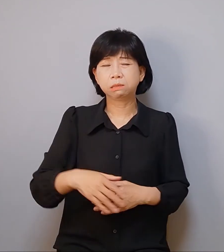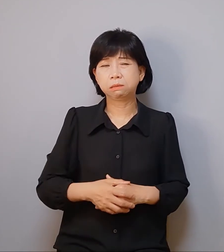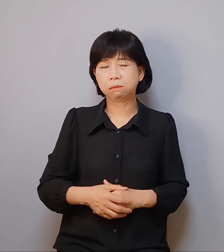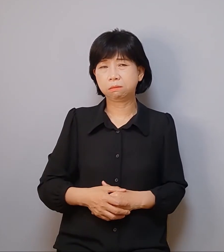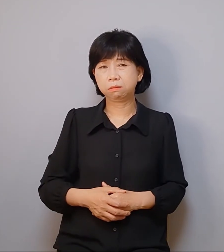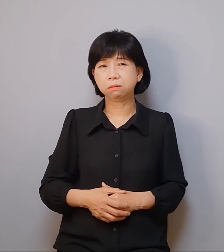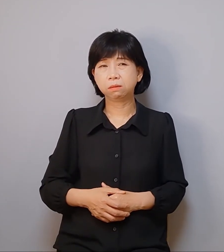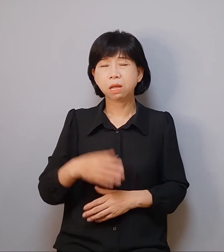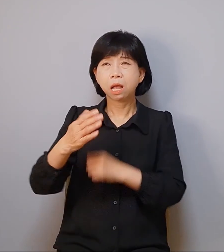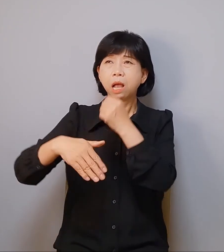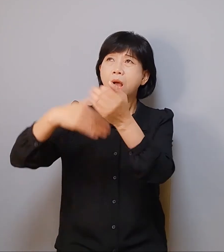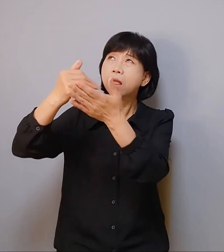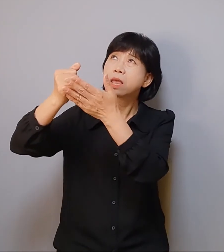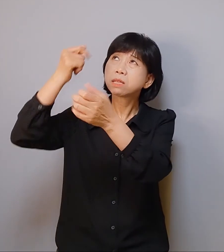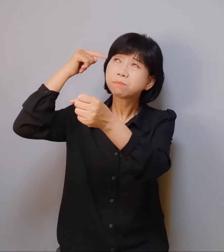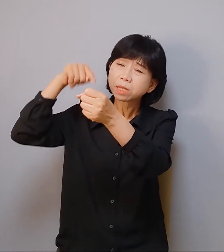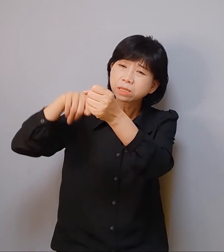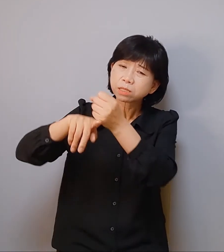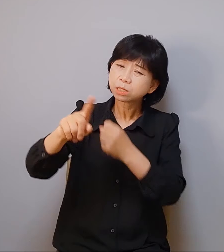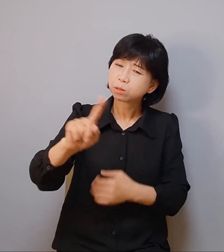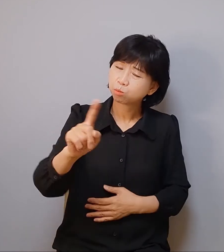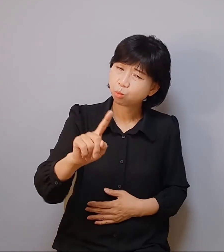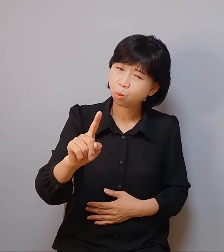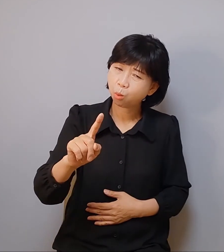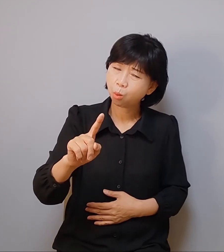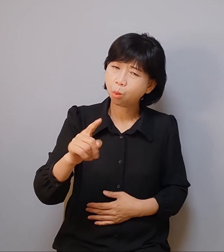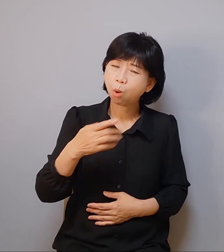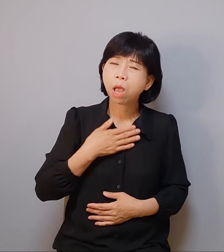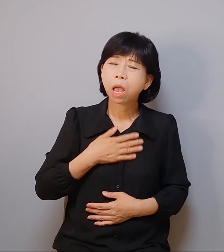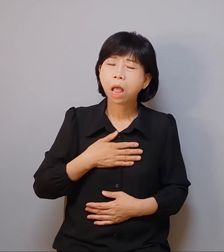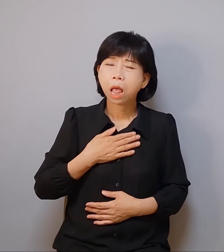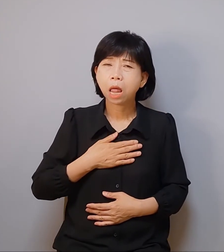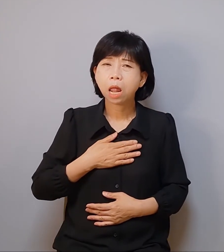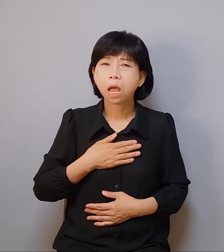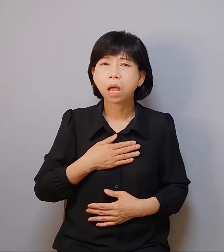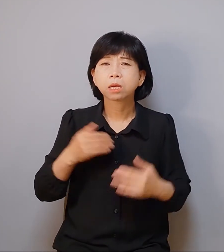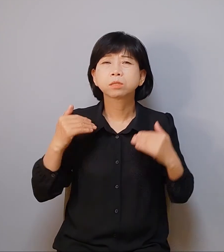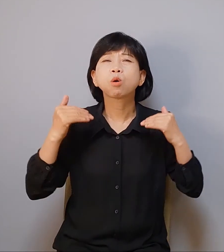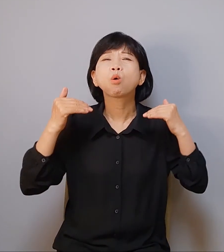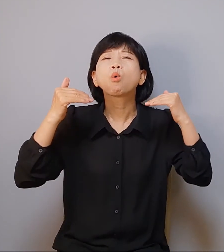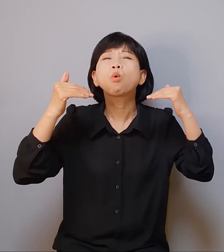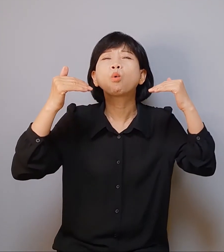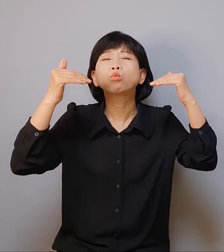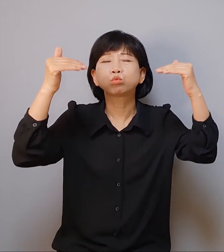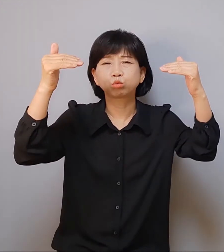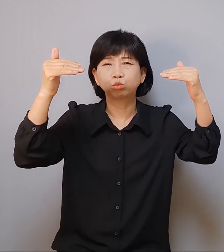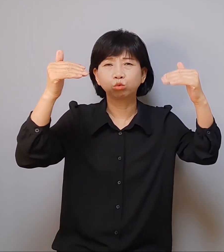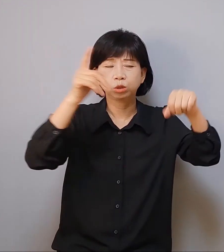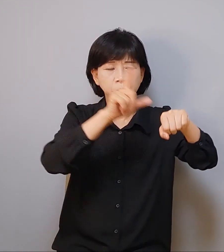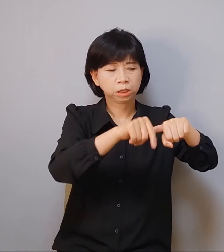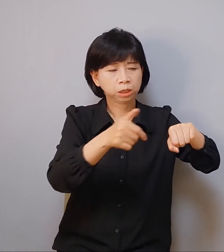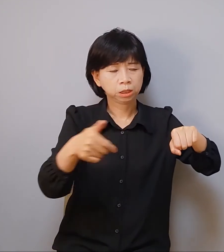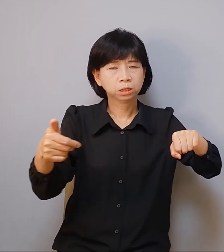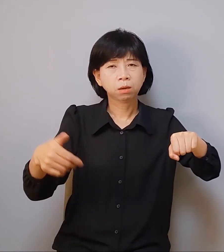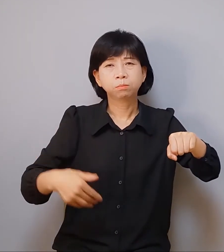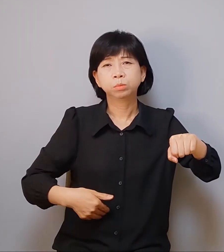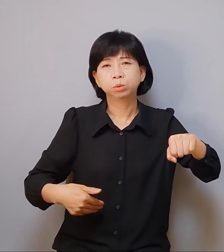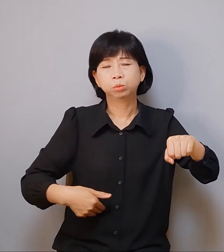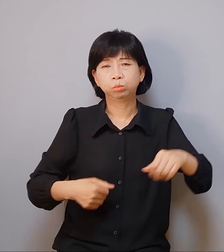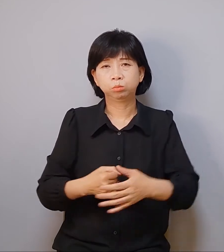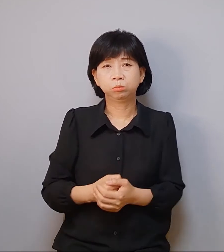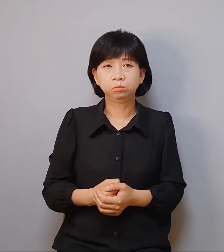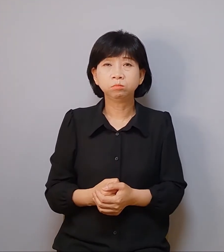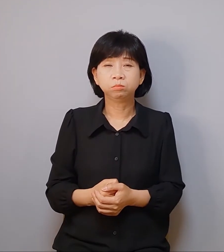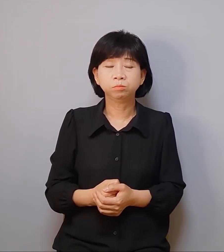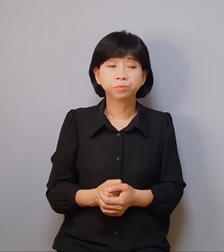알아가야 되는 그 시간의 과정이 있는 거예요. 물론 그 시간의 주권자는 하나님이시죠. 그래서 어떤 분은 짧을 수도 있고